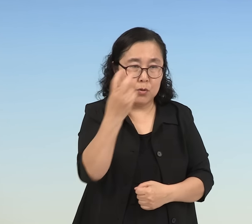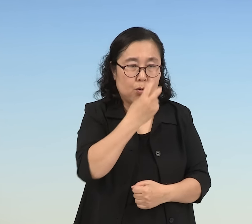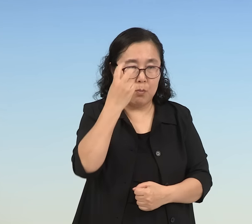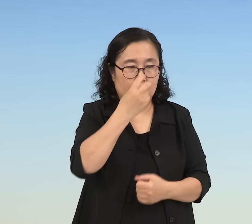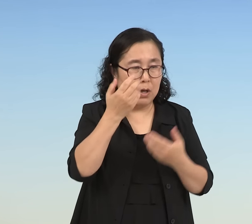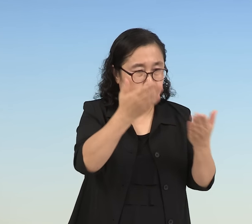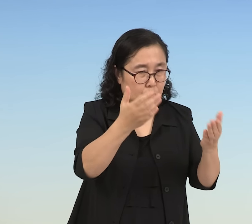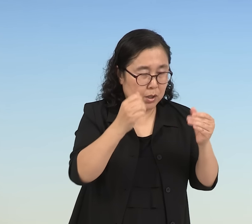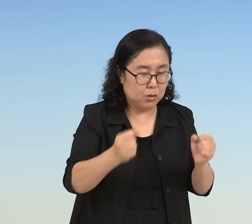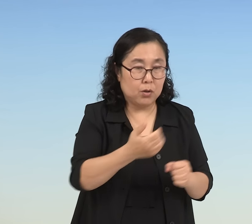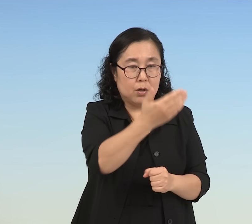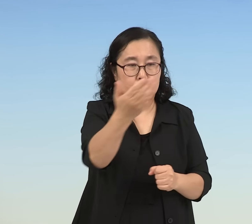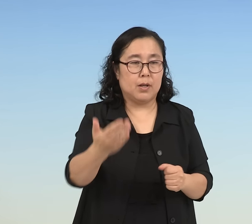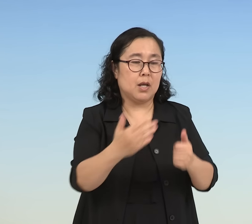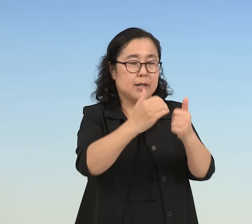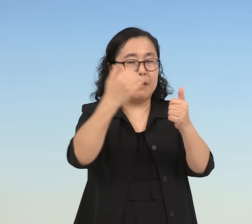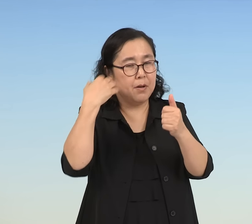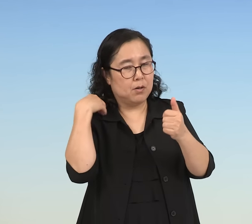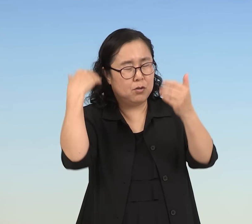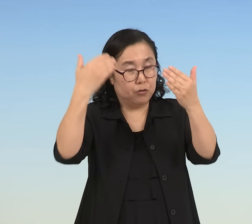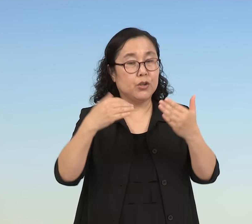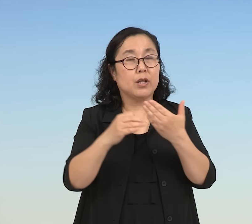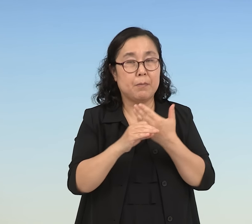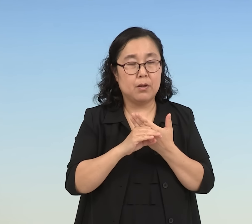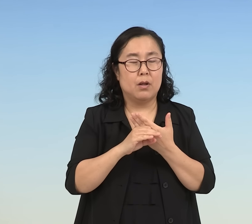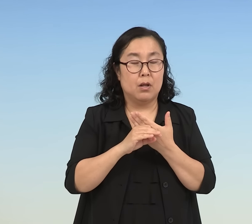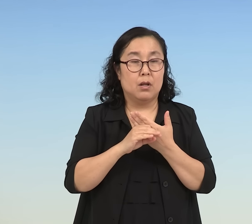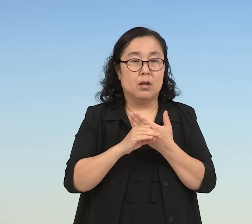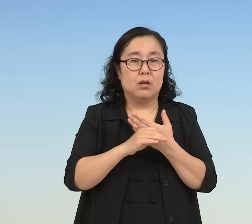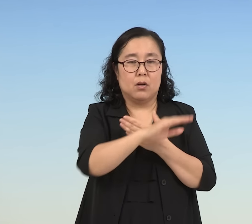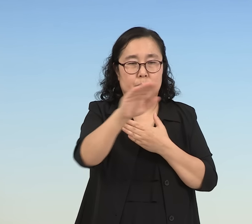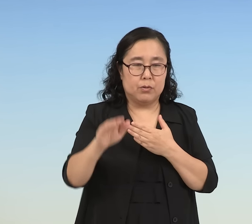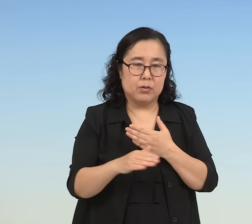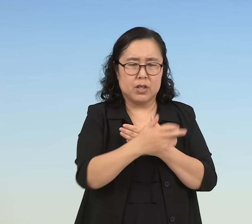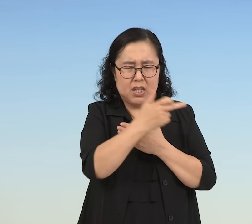사명을 주셨다면 그래서 제가 하나님